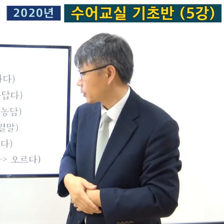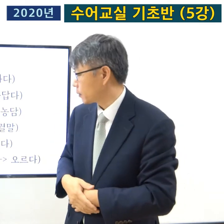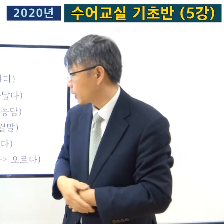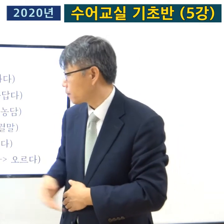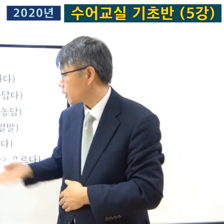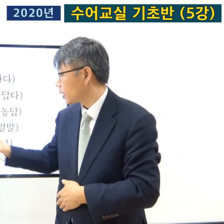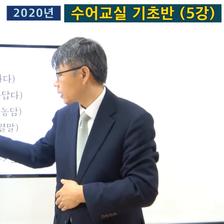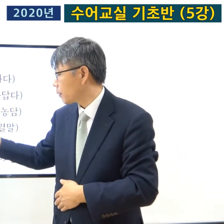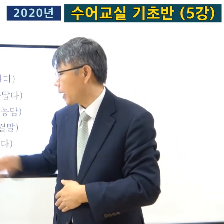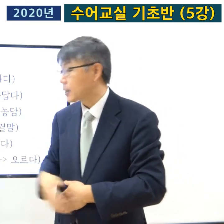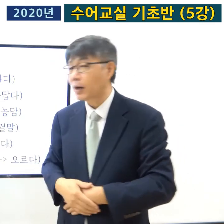되겠습니다. 그 다음에